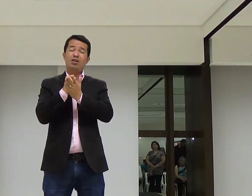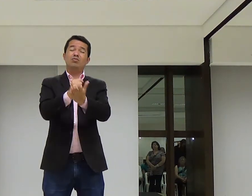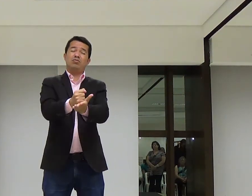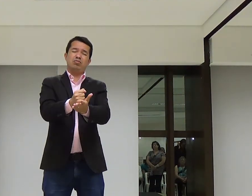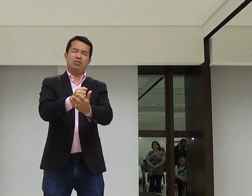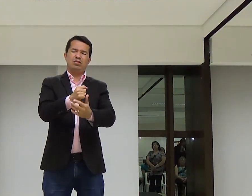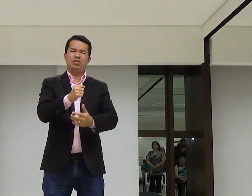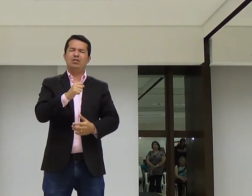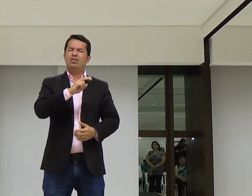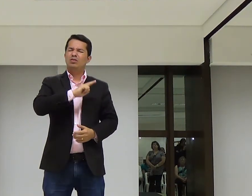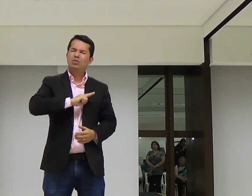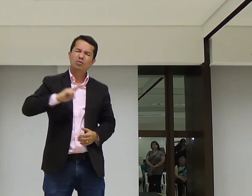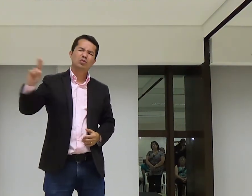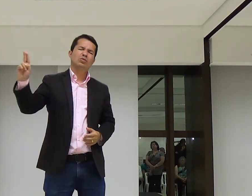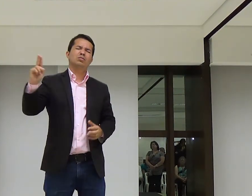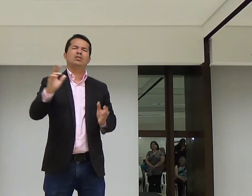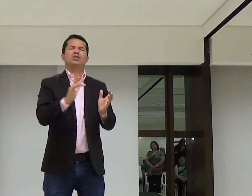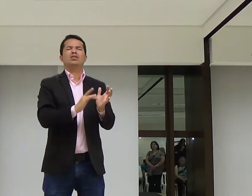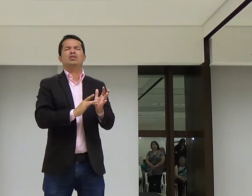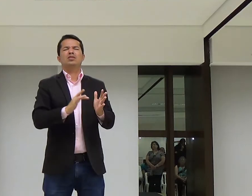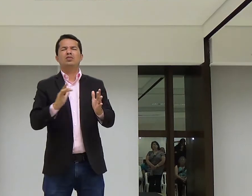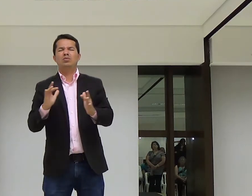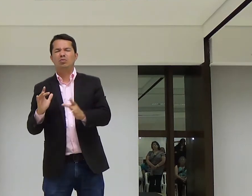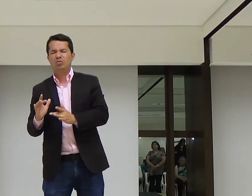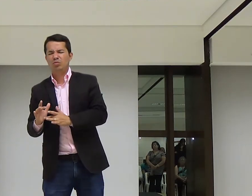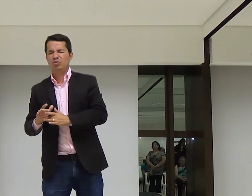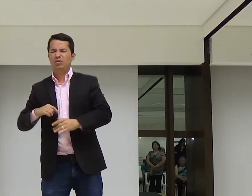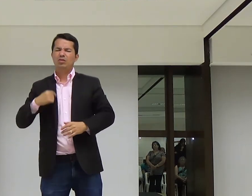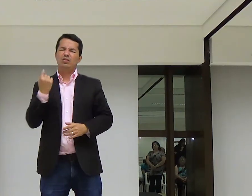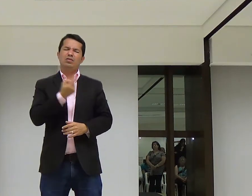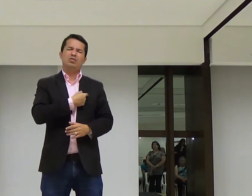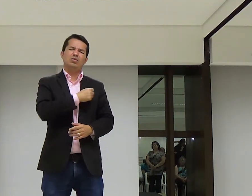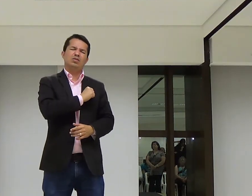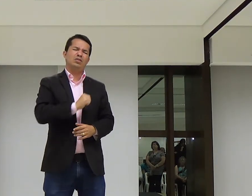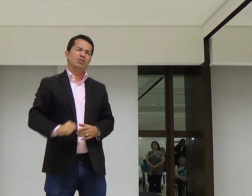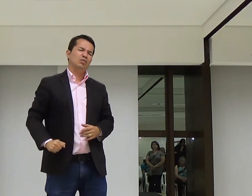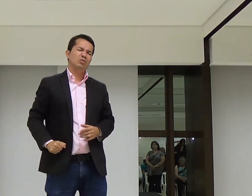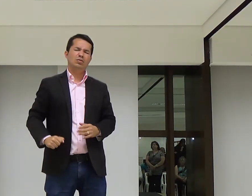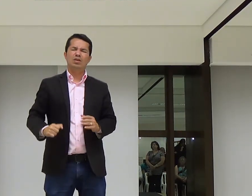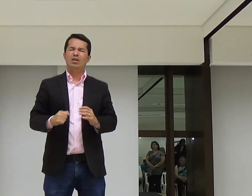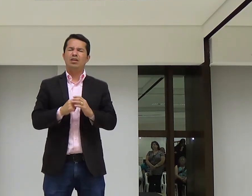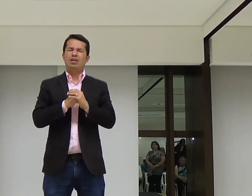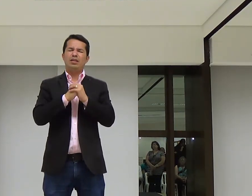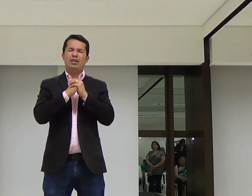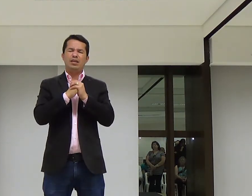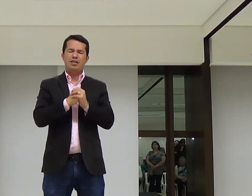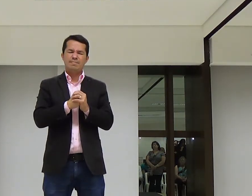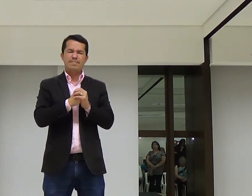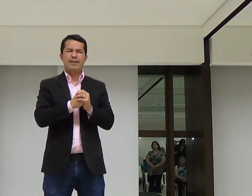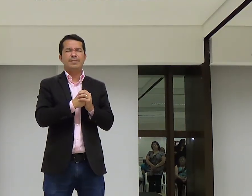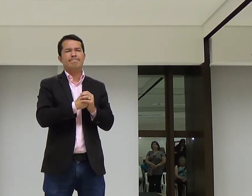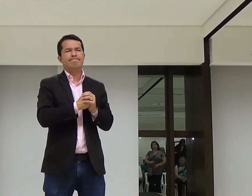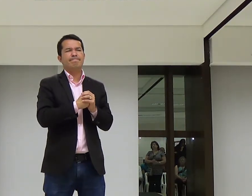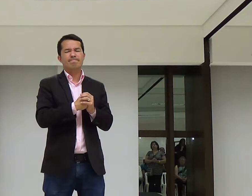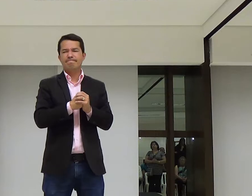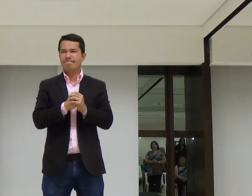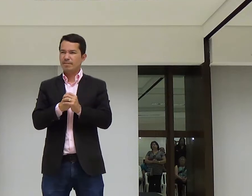Pai. Ajuda-nos, ó Senhor, em nome de Jesus, nosso Senhor. Amém.